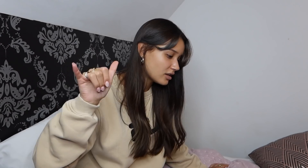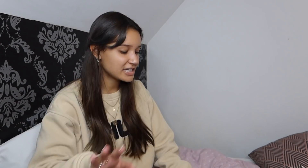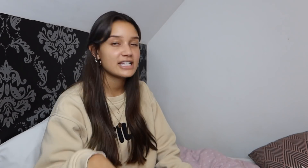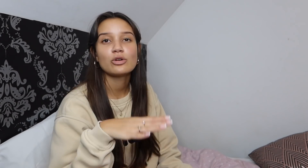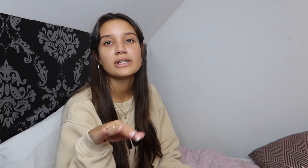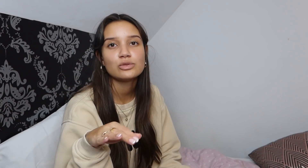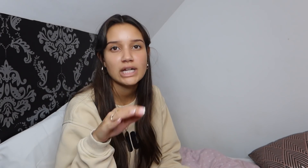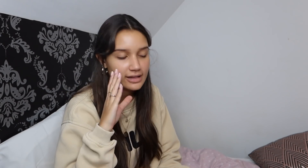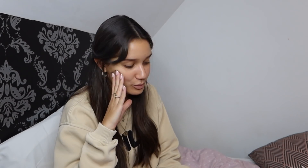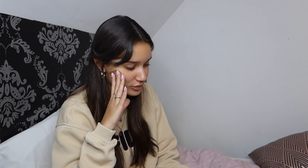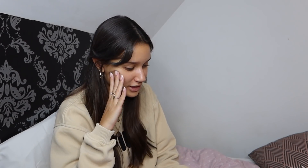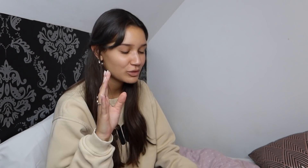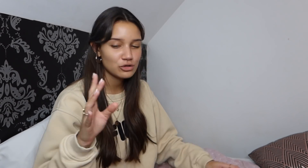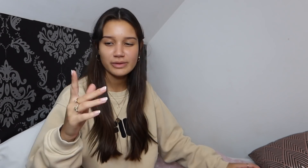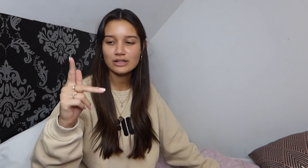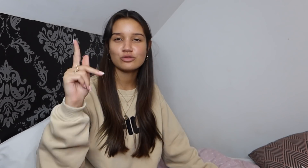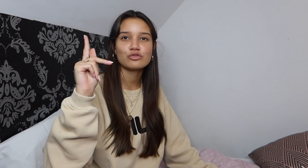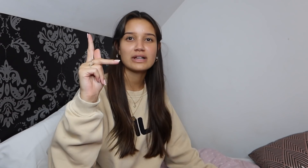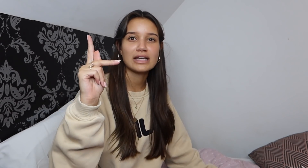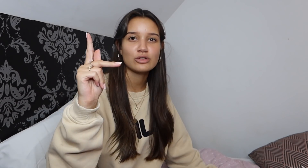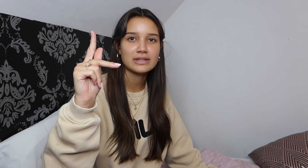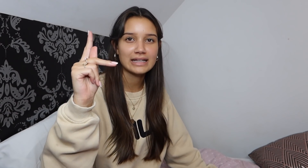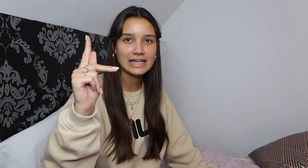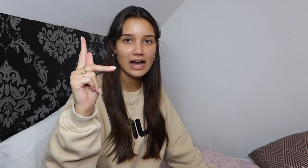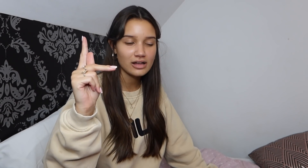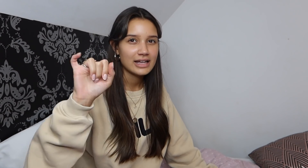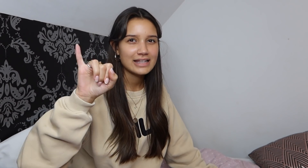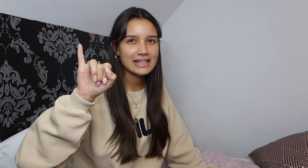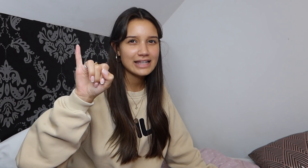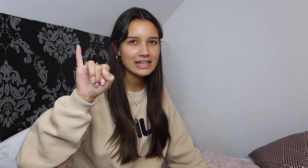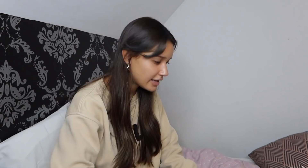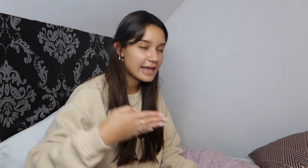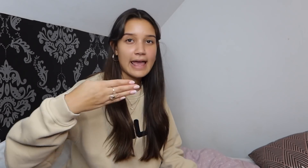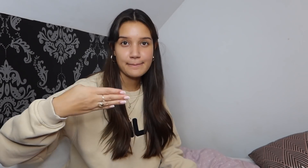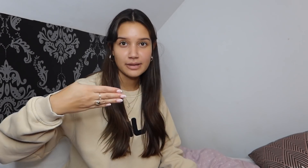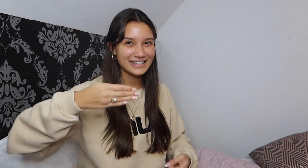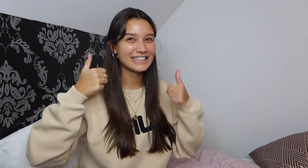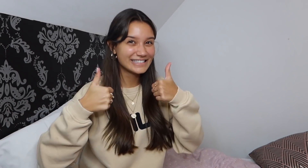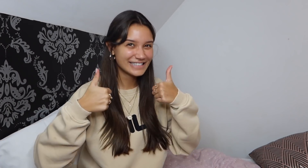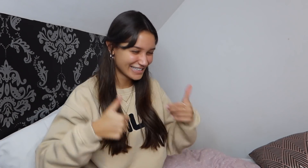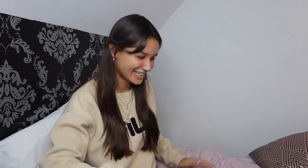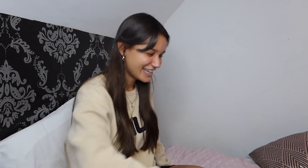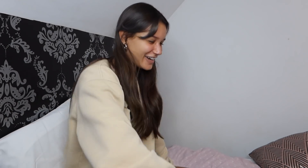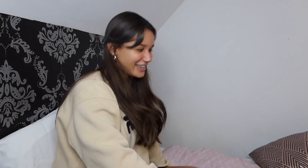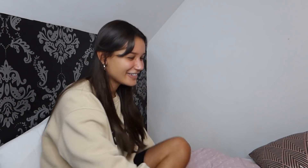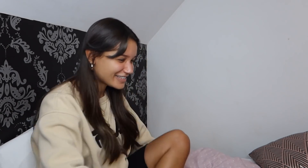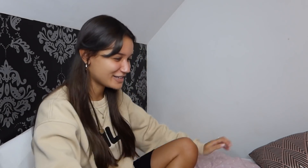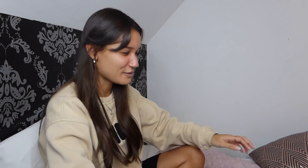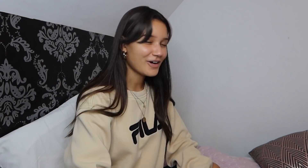J'ai déjà oublié toutes les lettres, purée. Le mien du coup je crois que c'est un truc comme ça. K, I et M. Ok on continue. Oh je suis